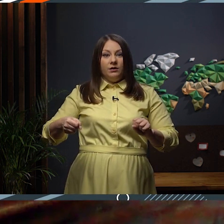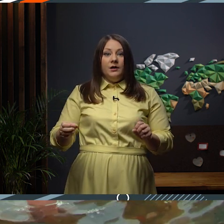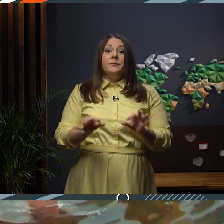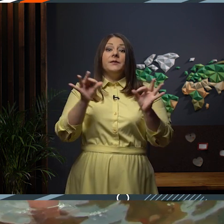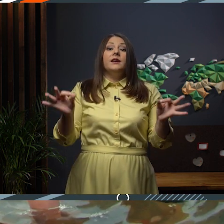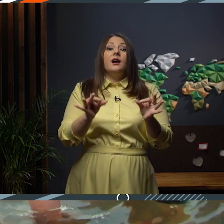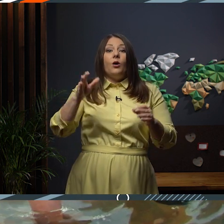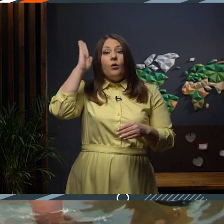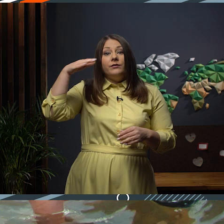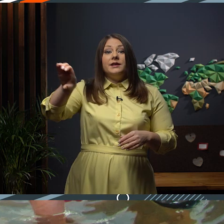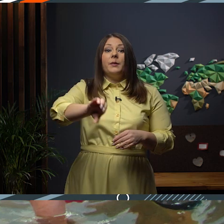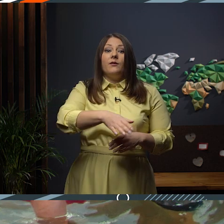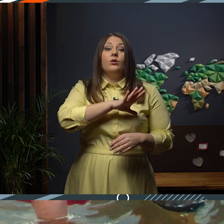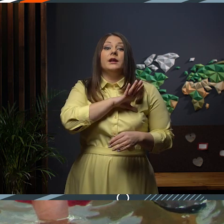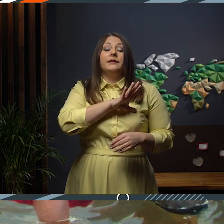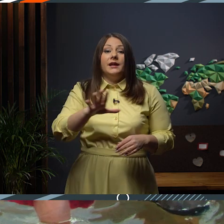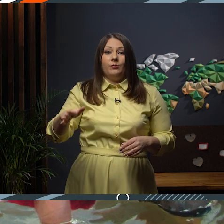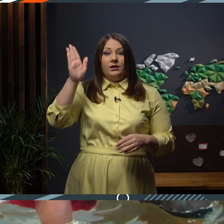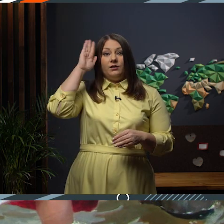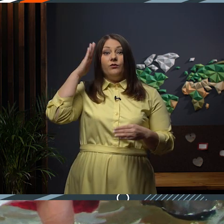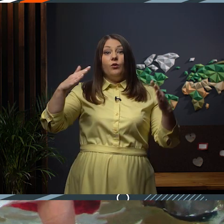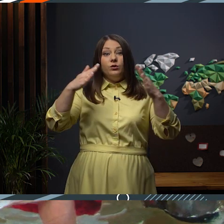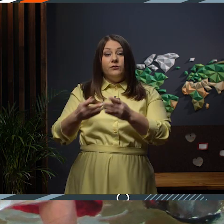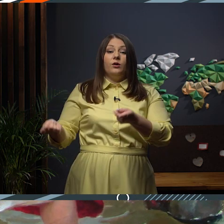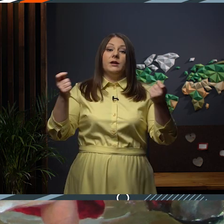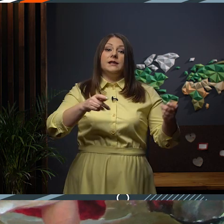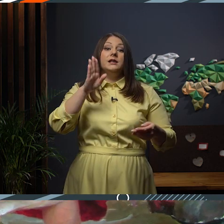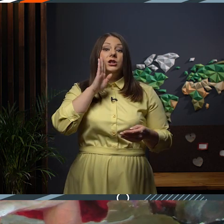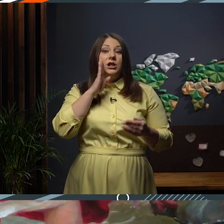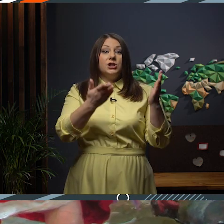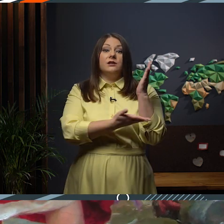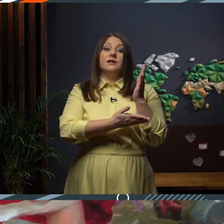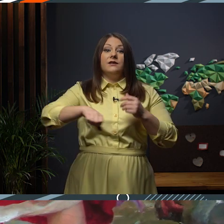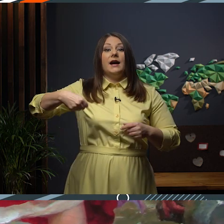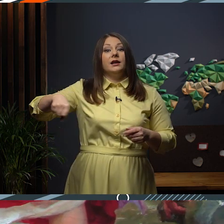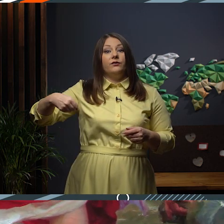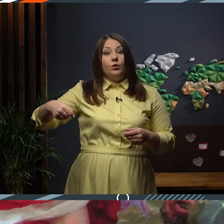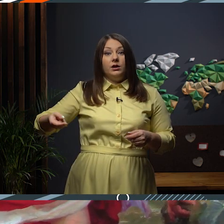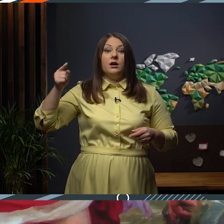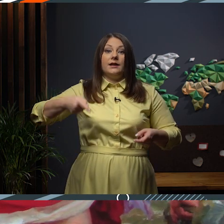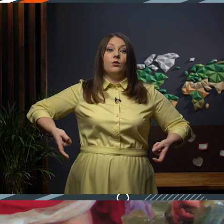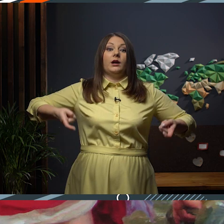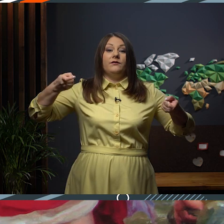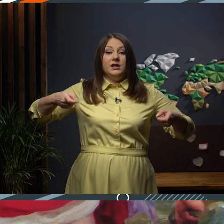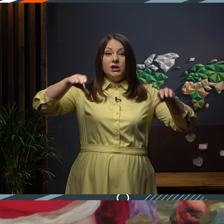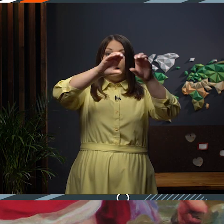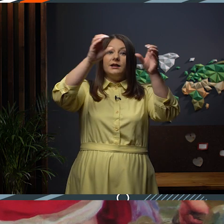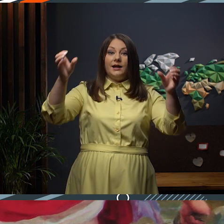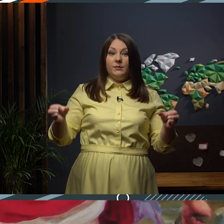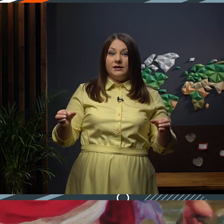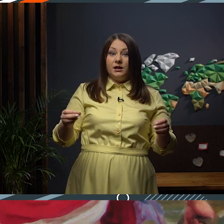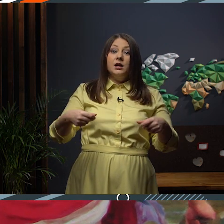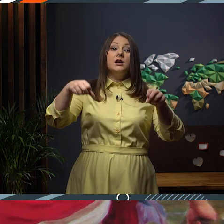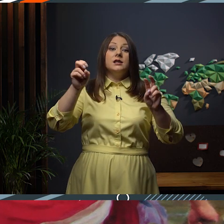белье. Никакого водопровода не было. Воду в дом носили женщины в деревянных ведрах, которые вешали